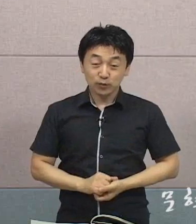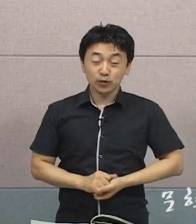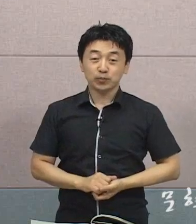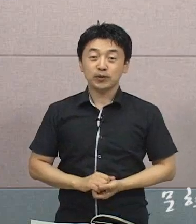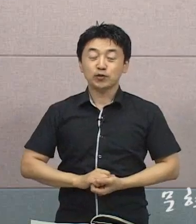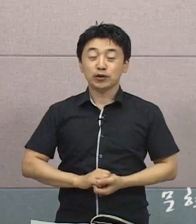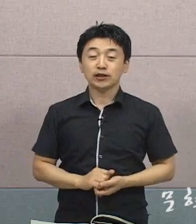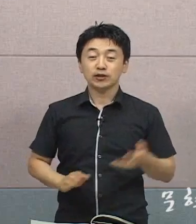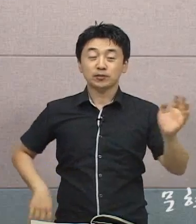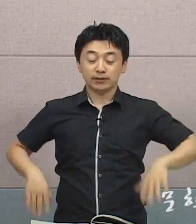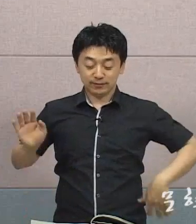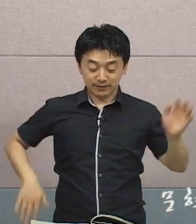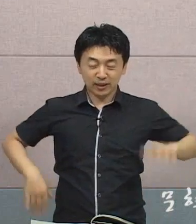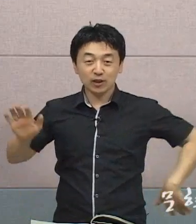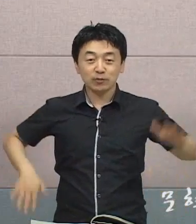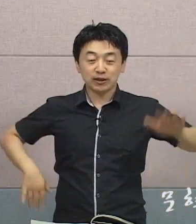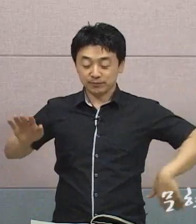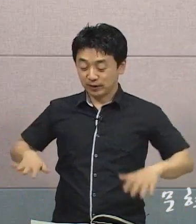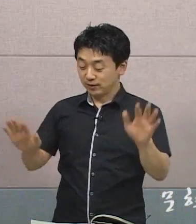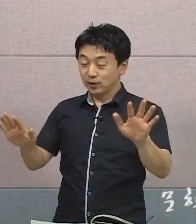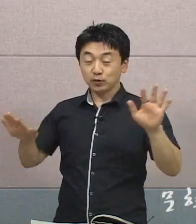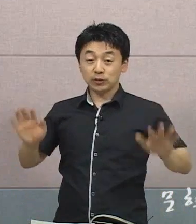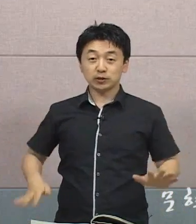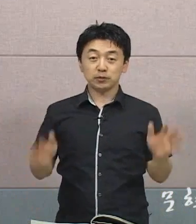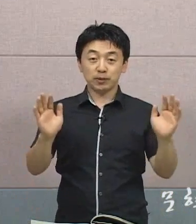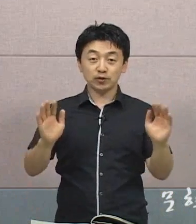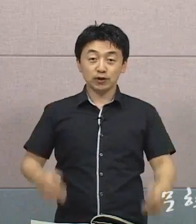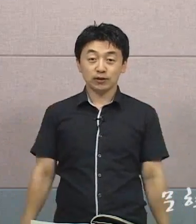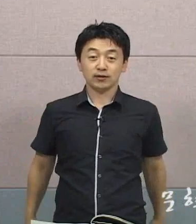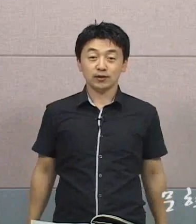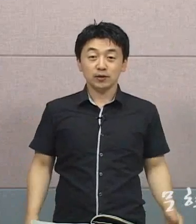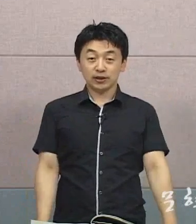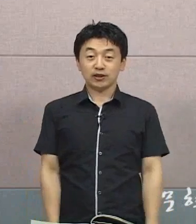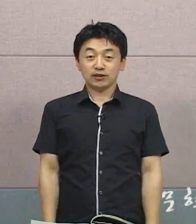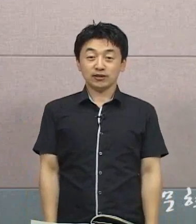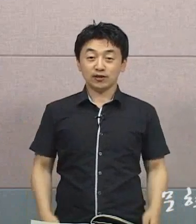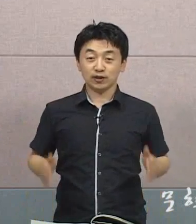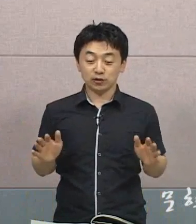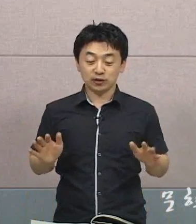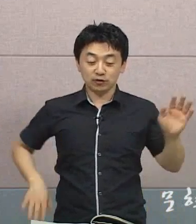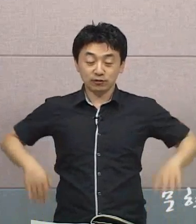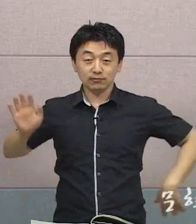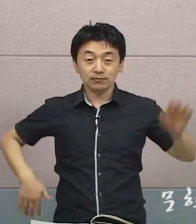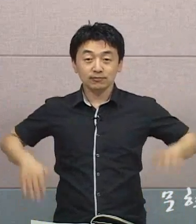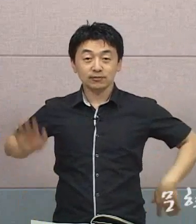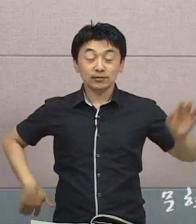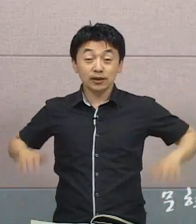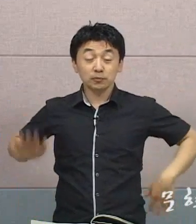무소유, 빈소유, 가진 것이 없다. 이렇게 사용합니다. 네, 손을 그냥 펴시고요. 네, 이렇게 든 상태에서 그냥 이렇게 드시고요. 이렇게 씁니다.